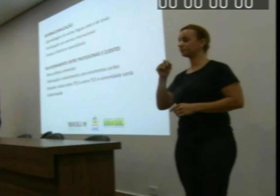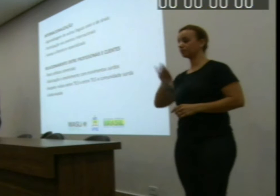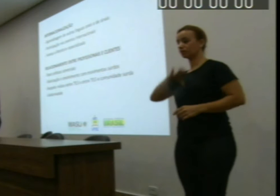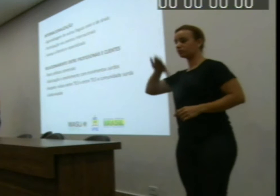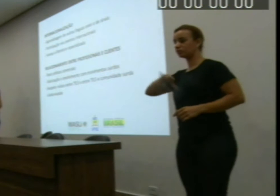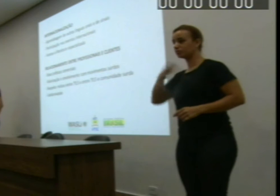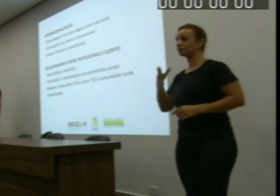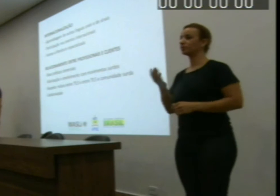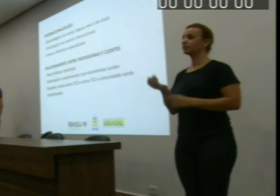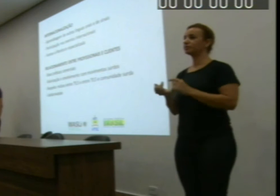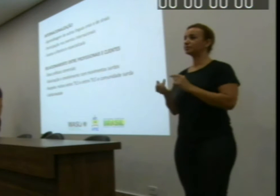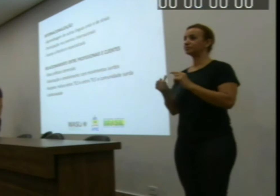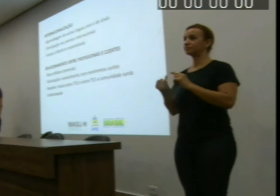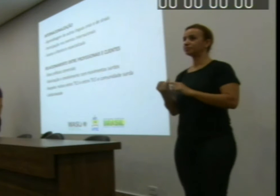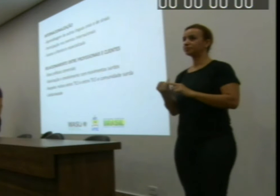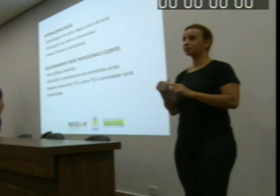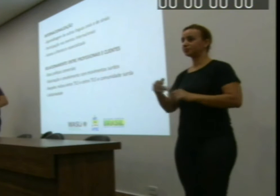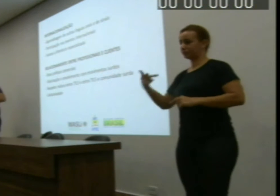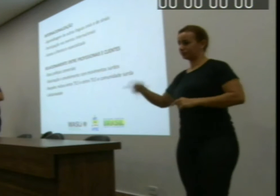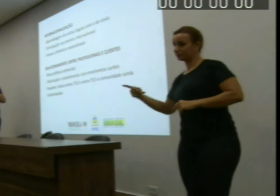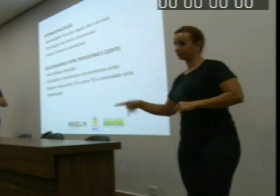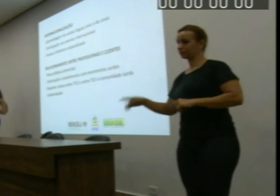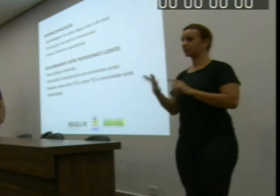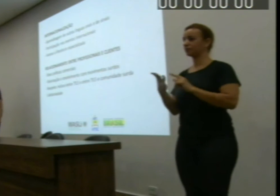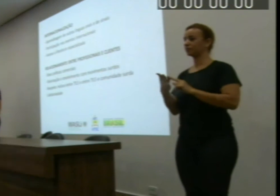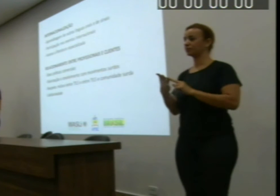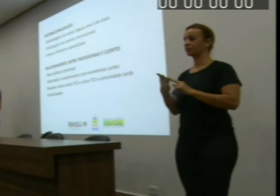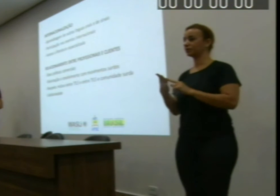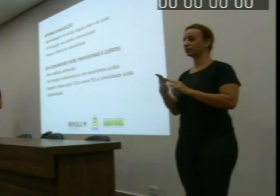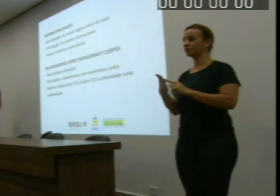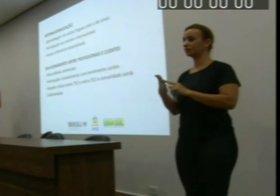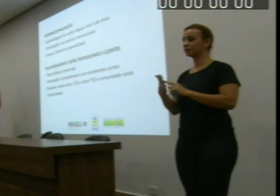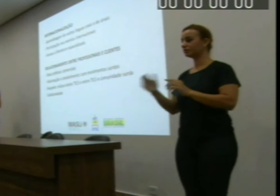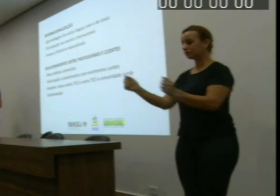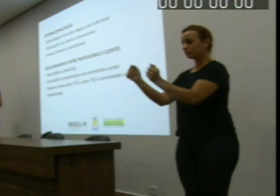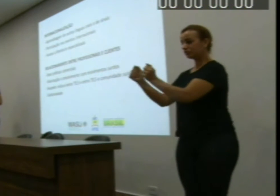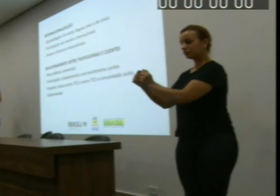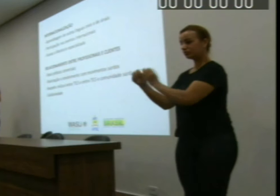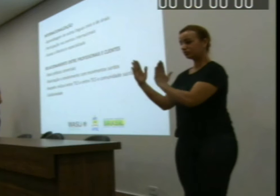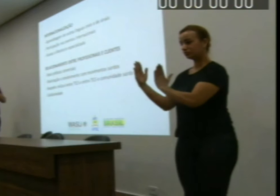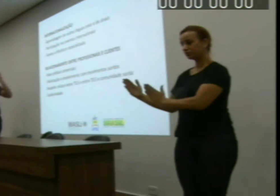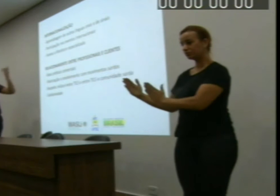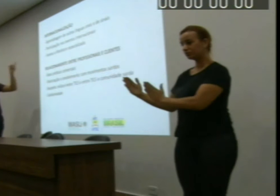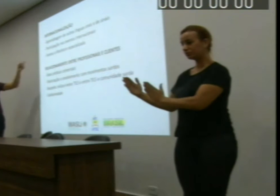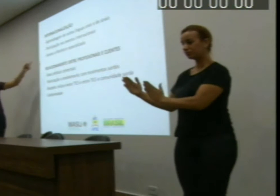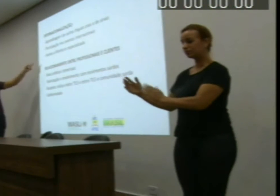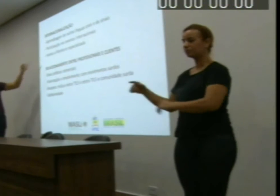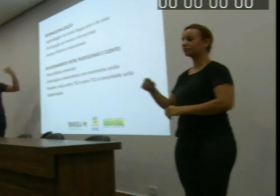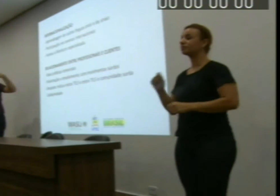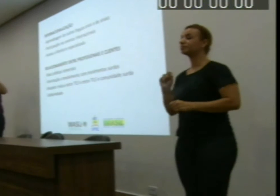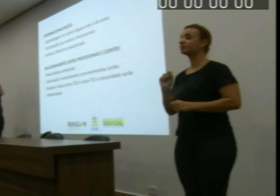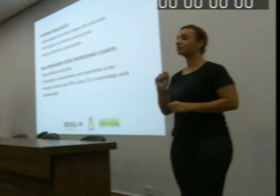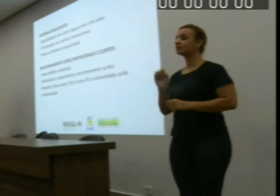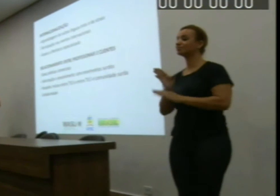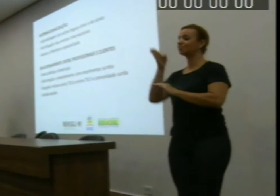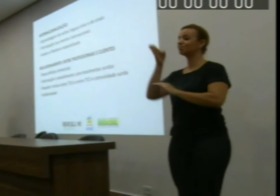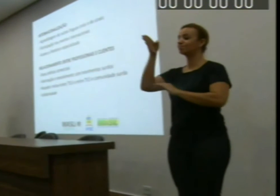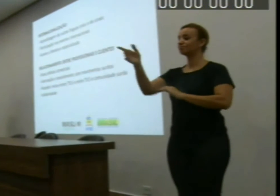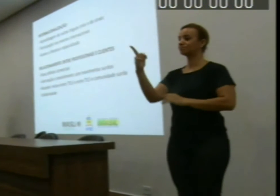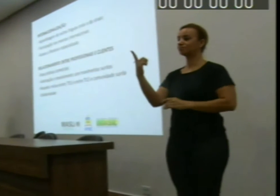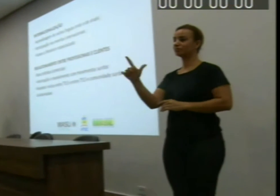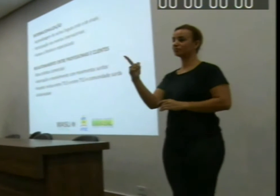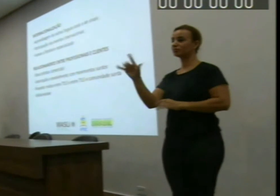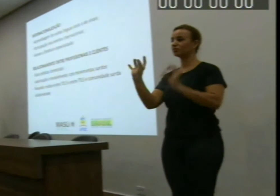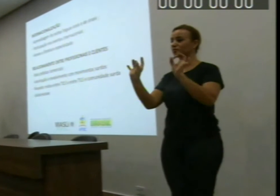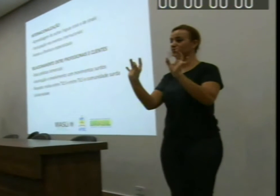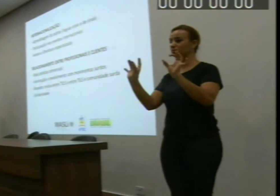de um país que tá aqui vizinho a nós e a gente tá inserido no contexto do mercul para que a gente possa acessar a literatura especializada que